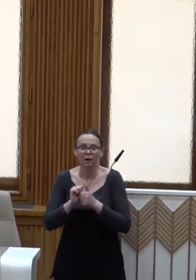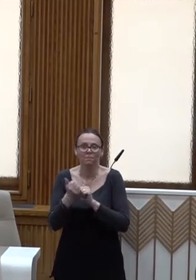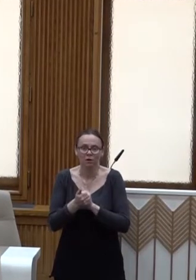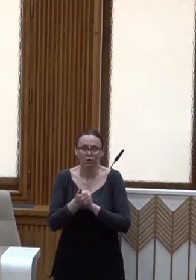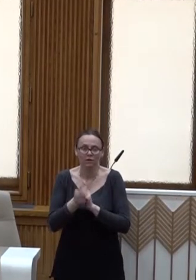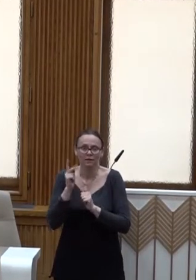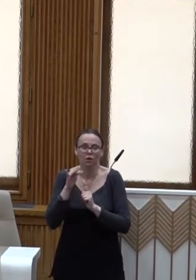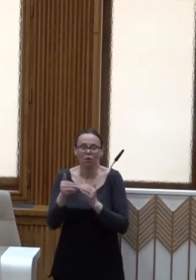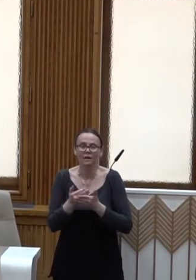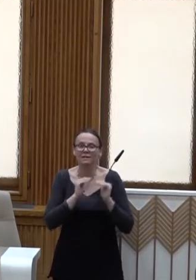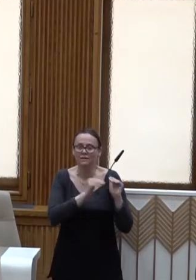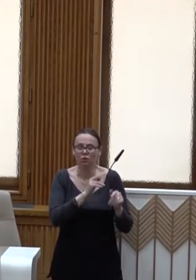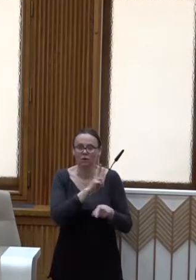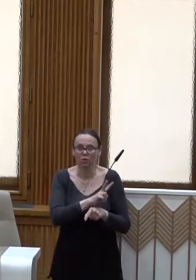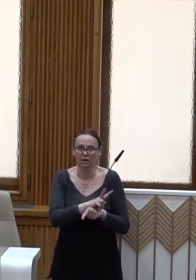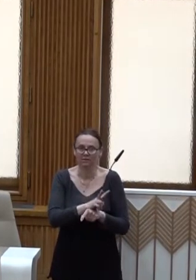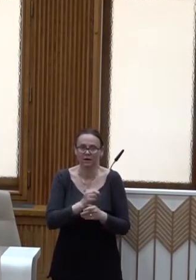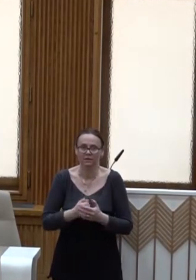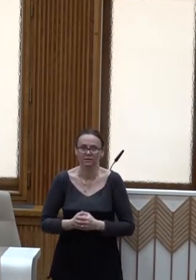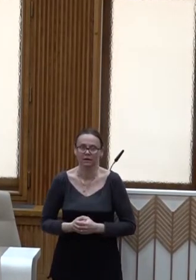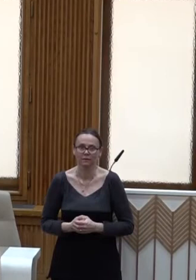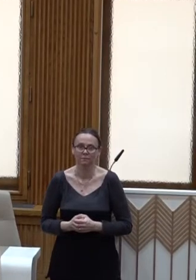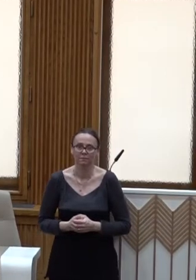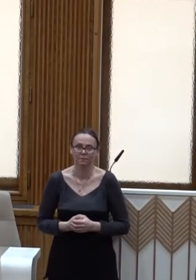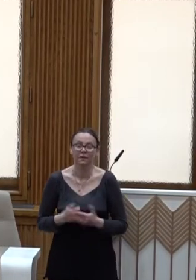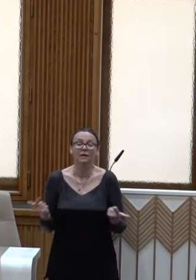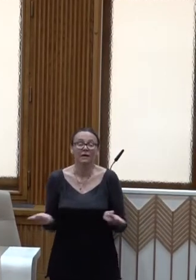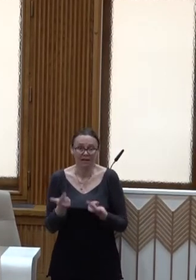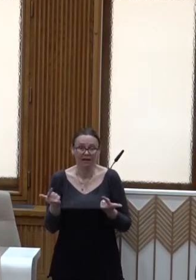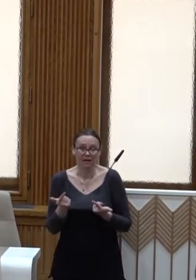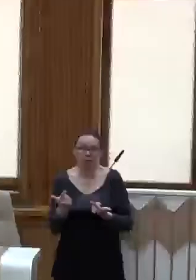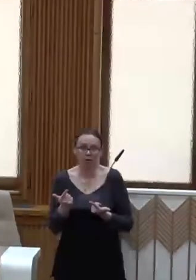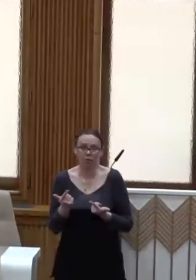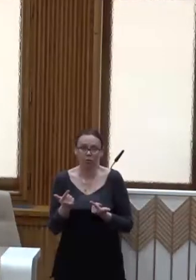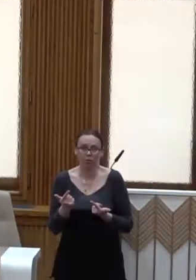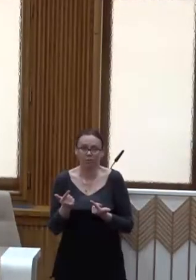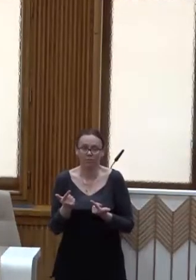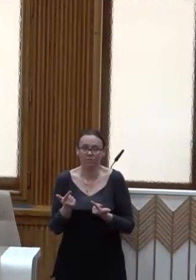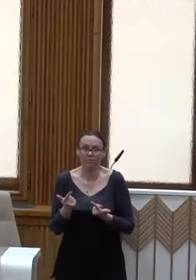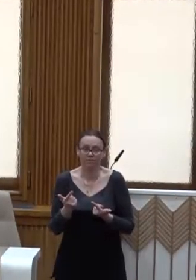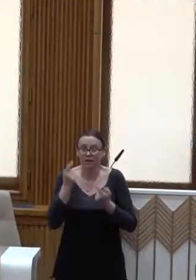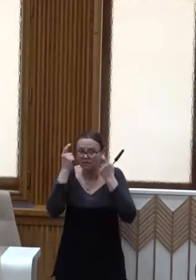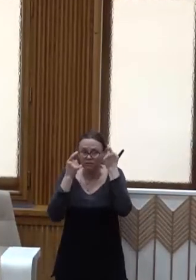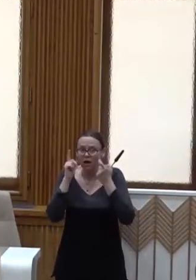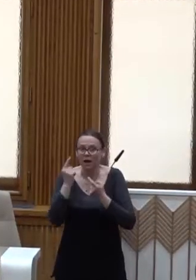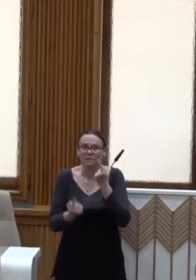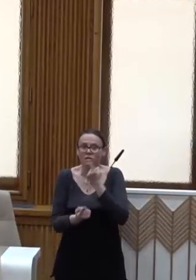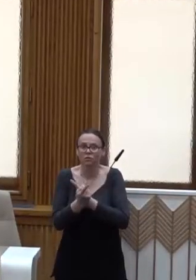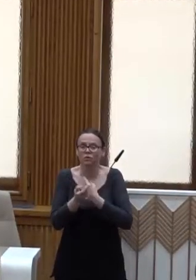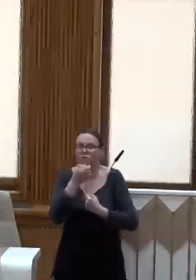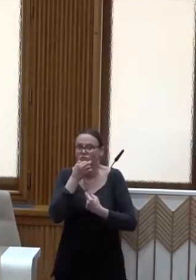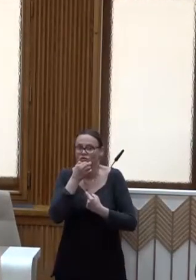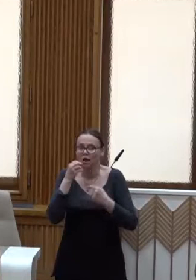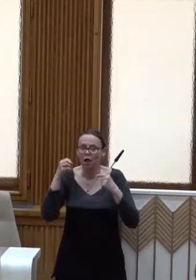gre za zagotavljanje varstva, ker lahko si predstavljamo, kaj se zgodi, če recimo